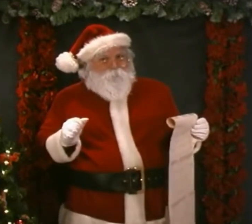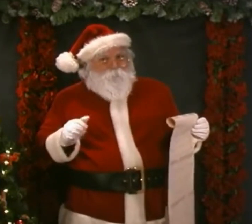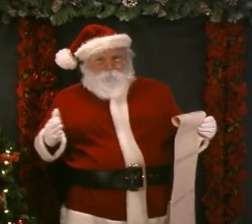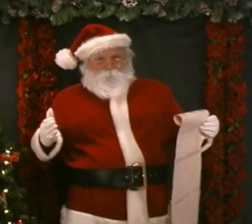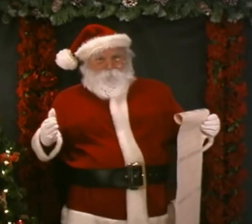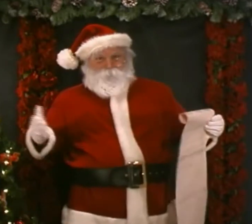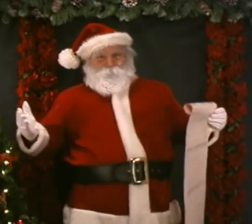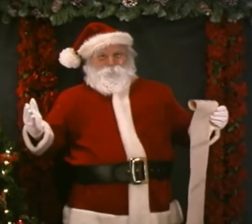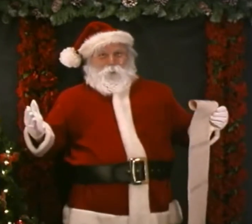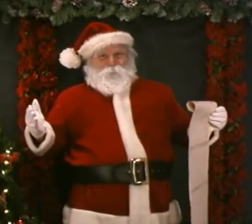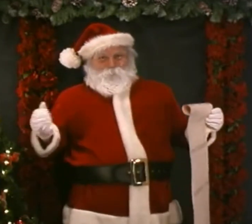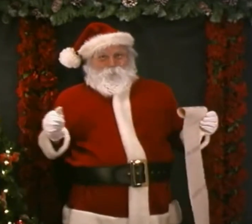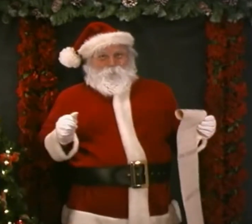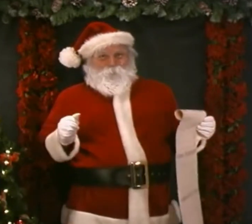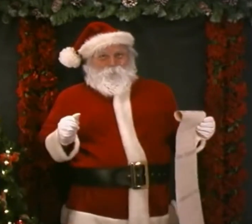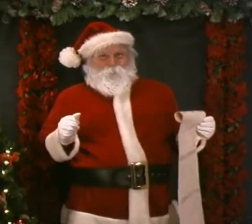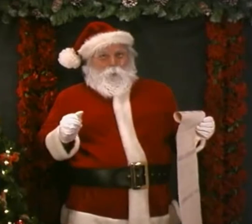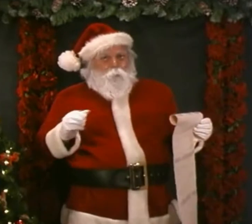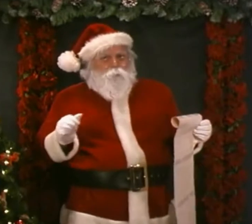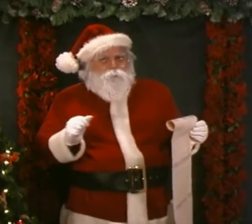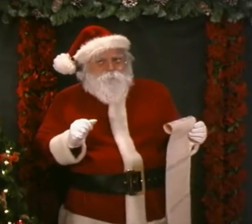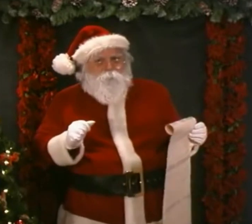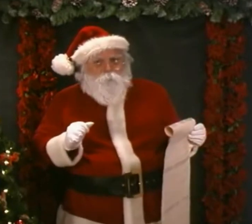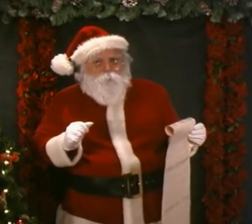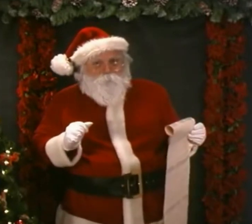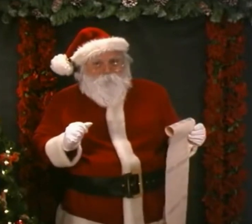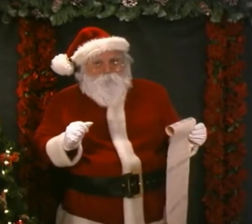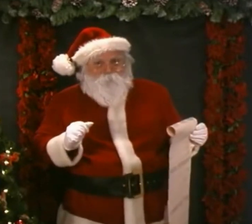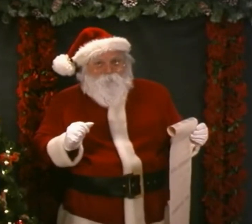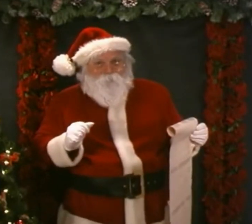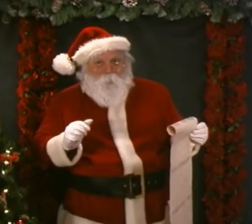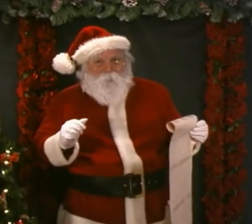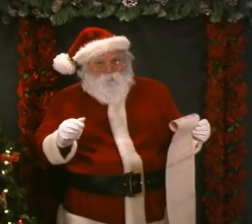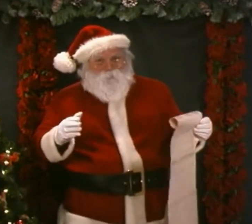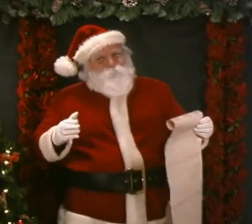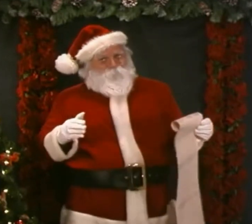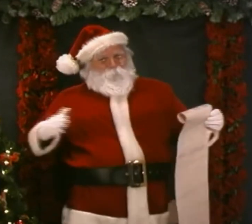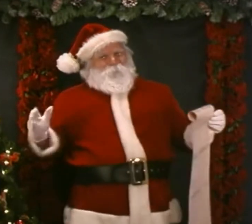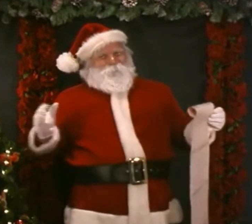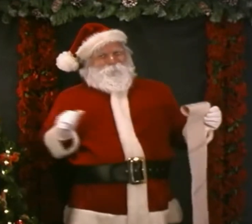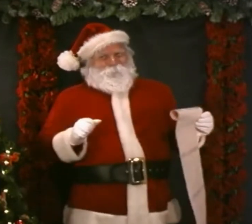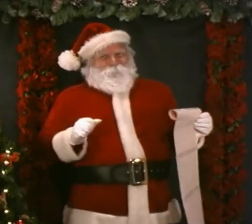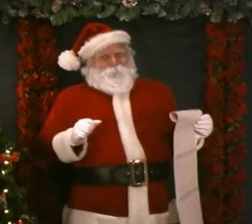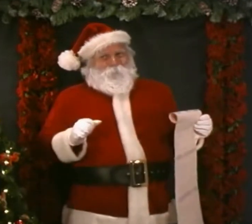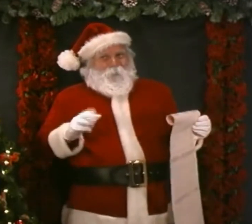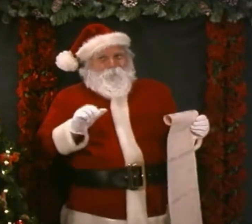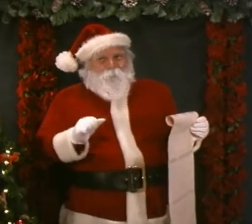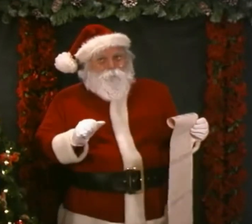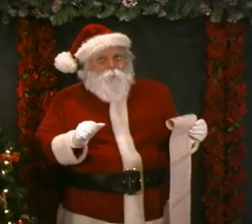Estas navidades la hemos pasado con grandes bucaques. Y